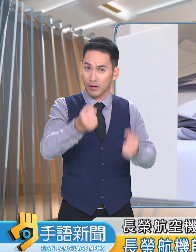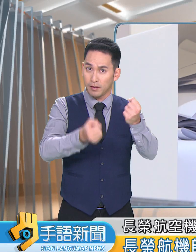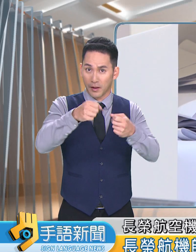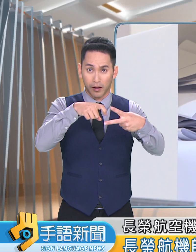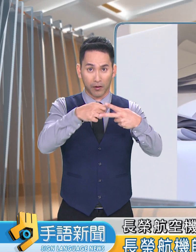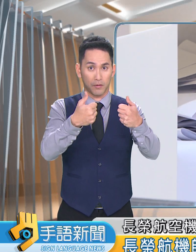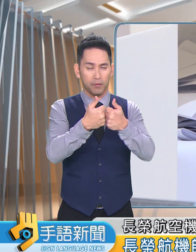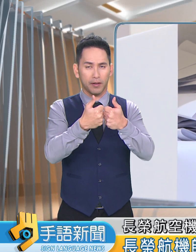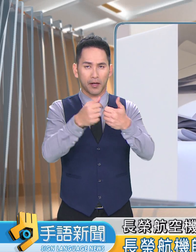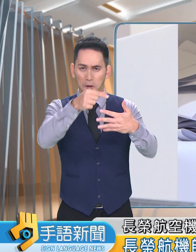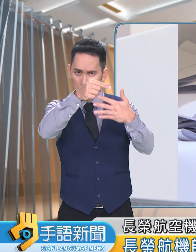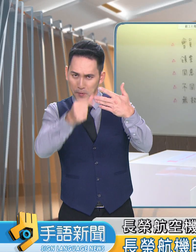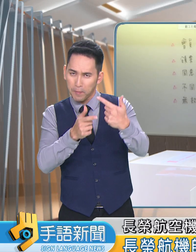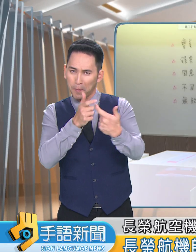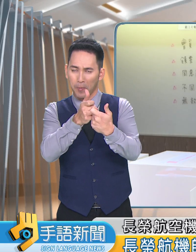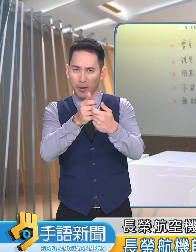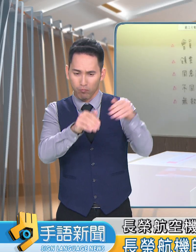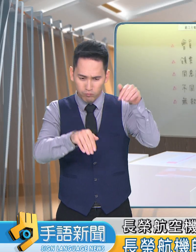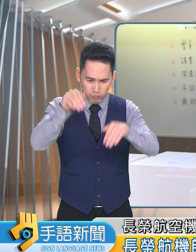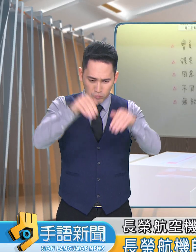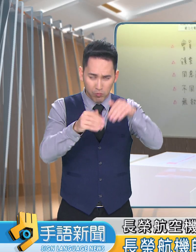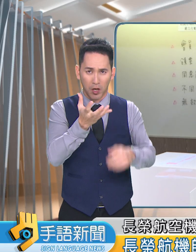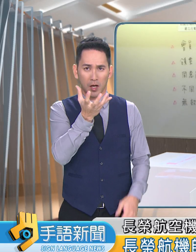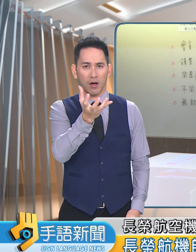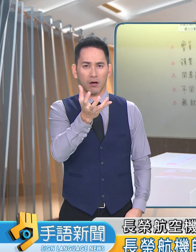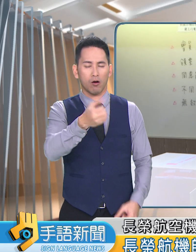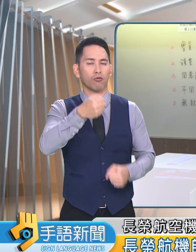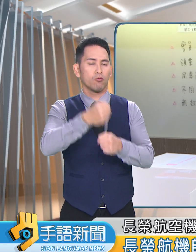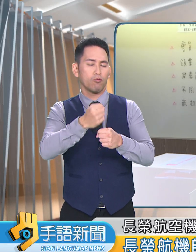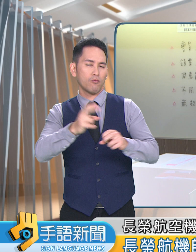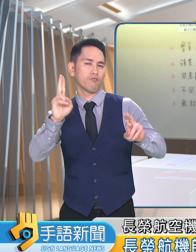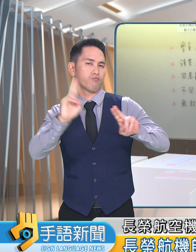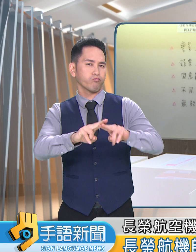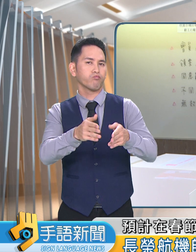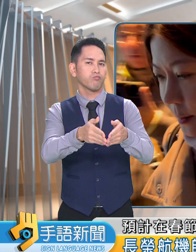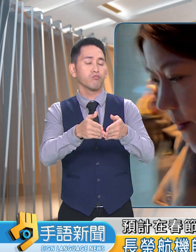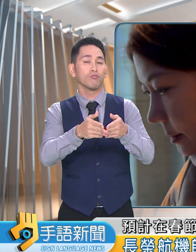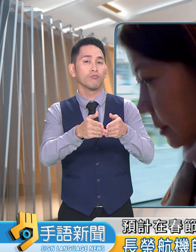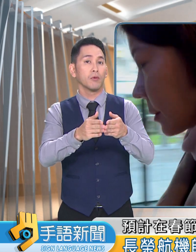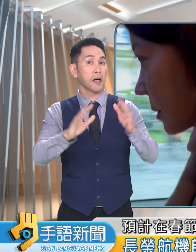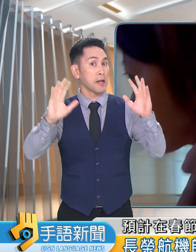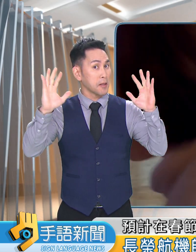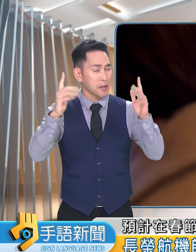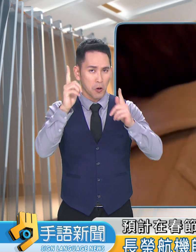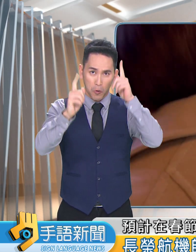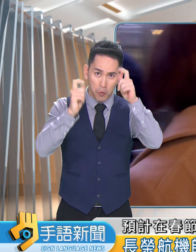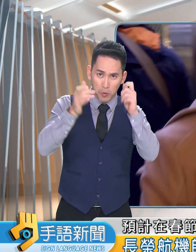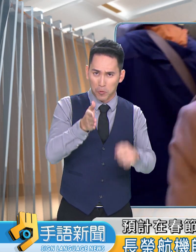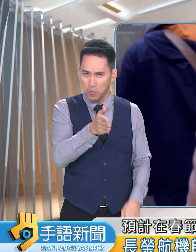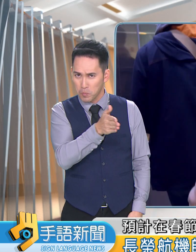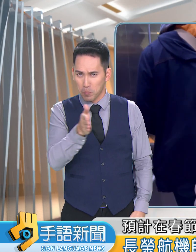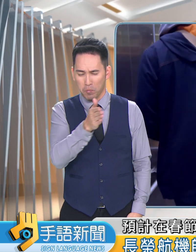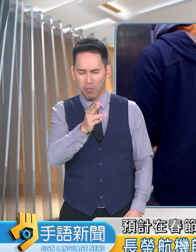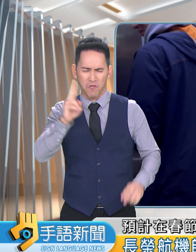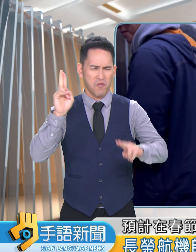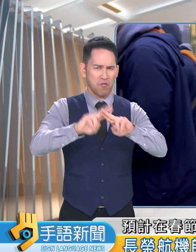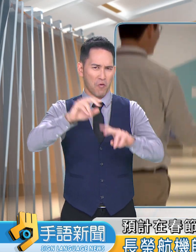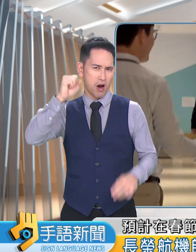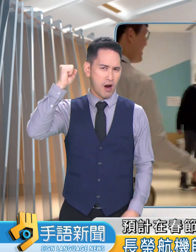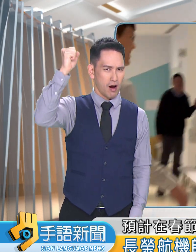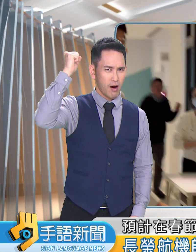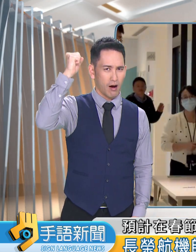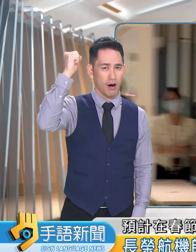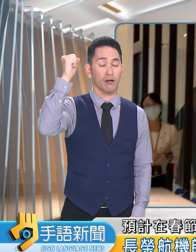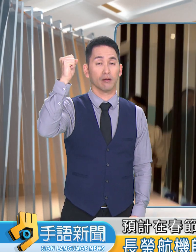长荣航空机师工会取得了罢工权，预计在春节前后启动